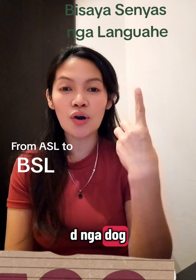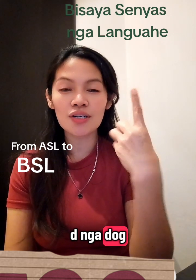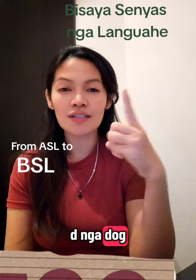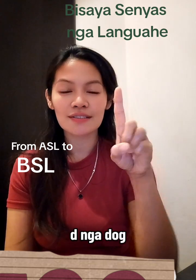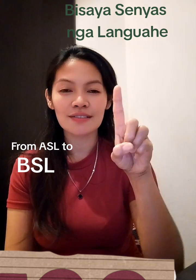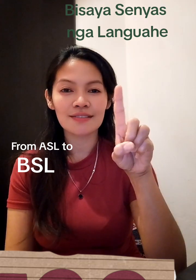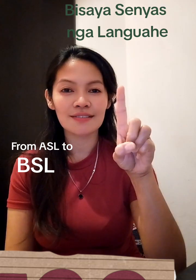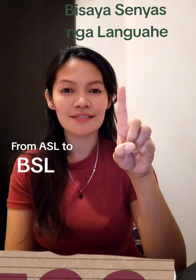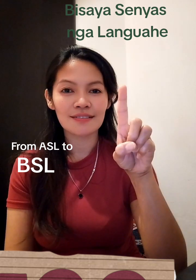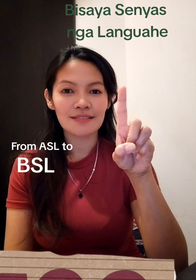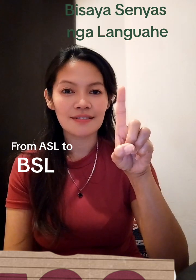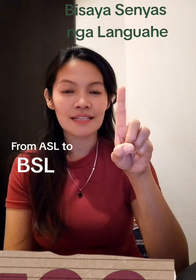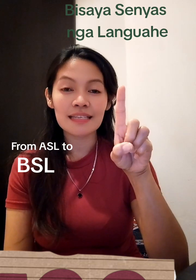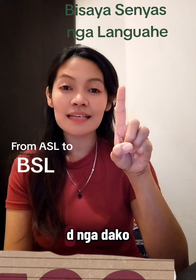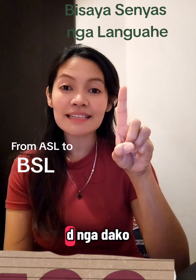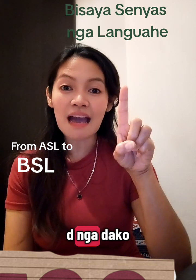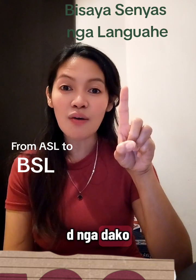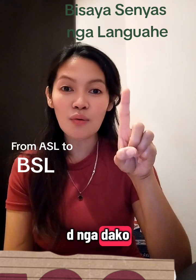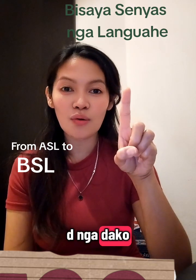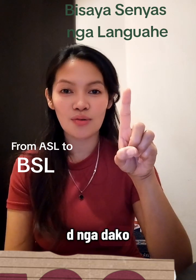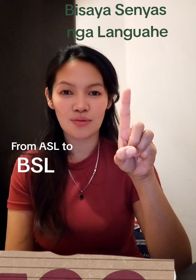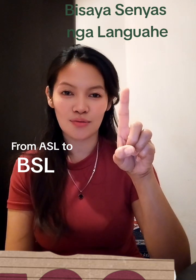dog, D nga dako.